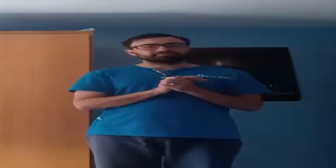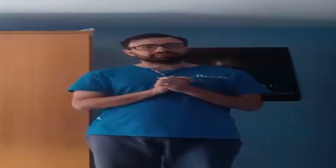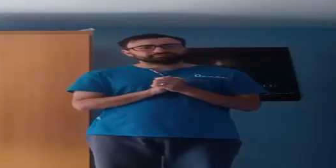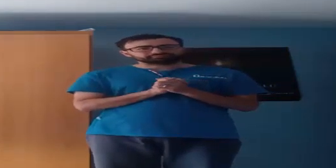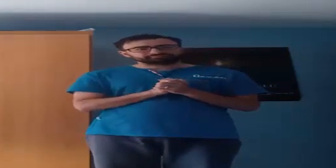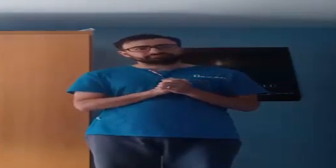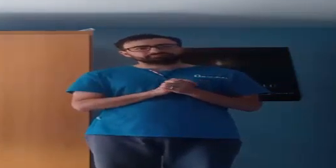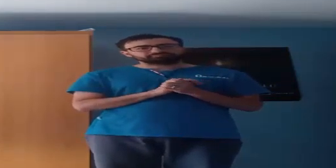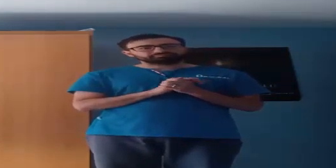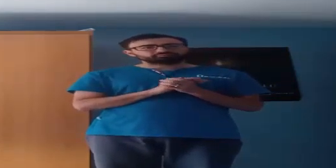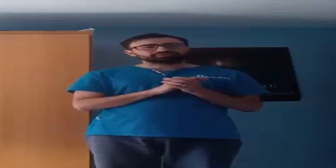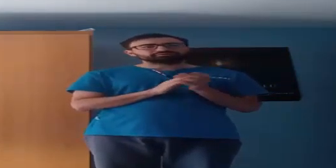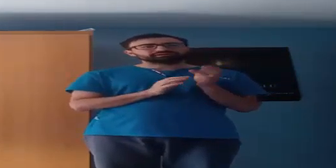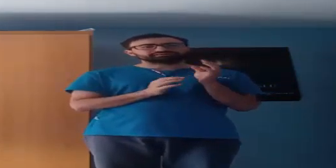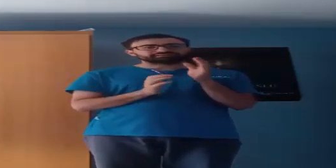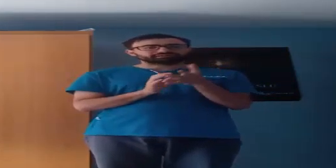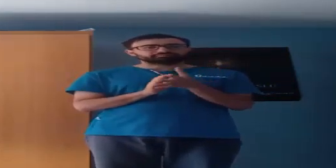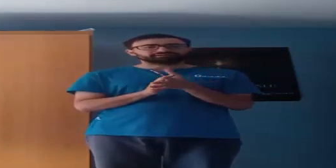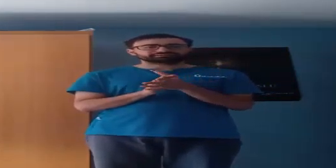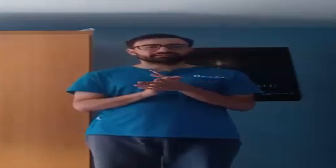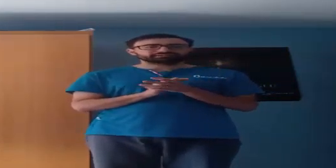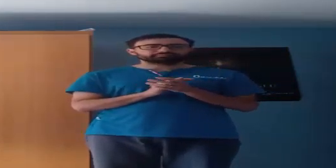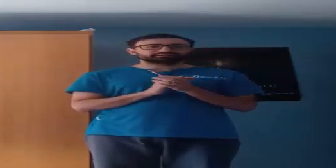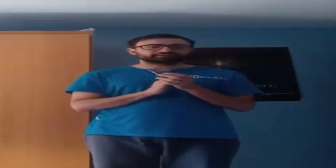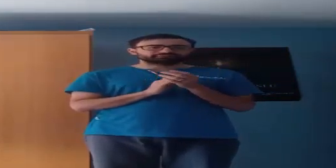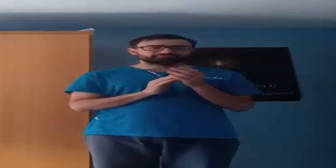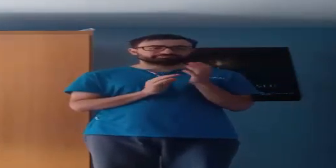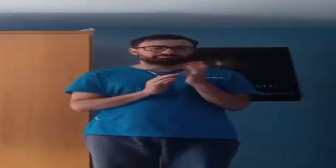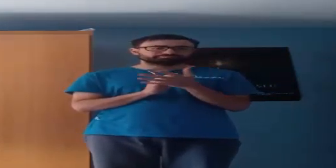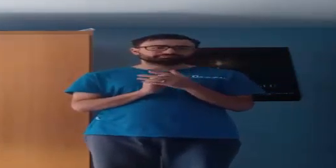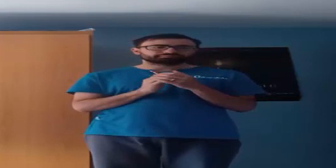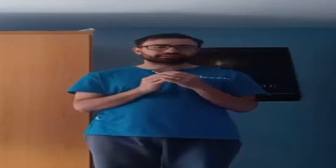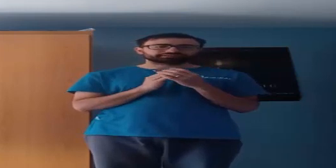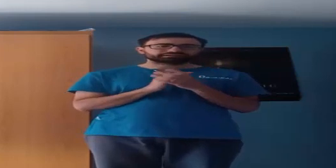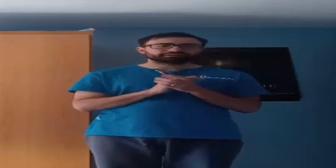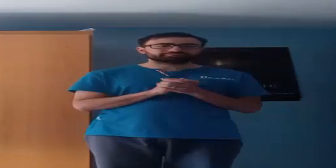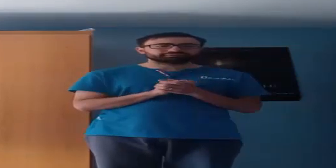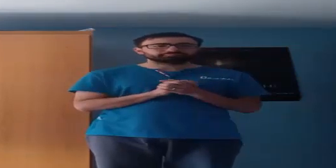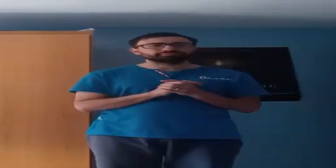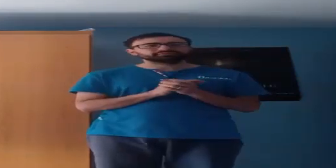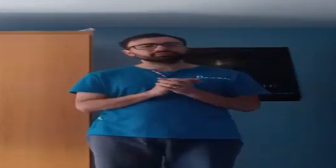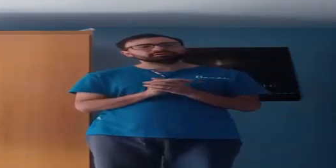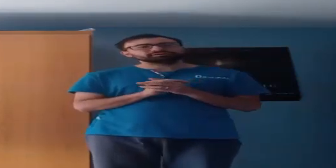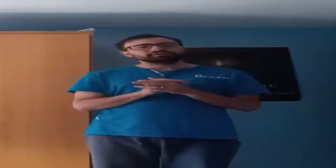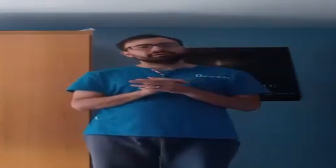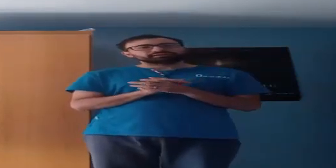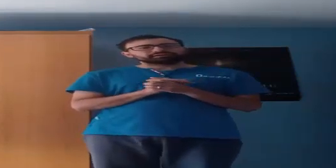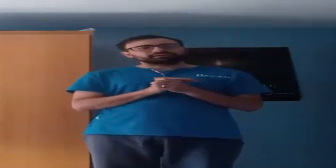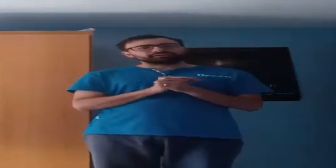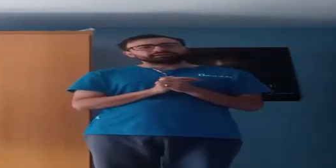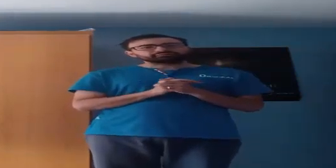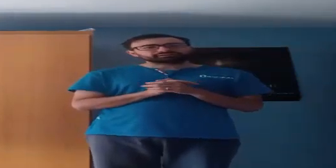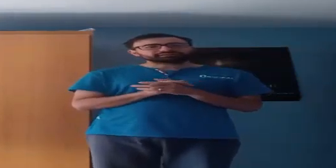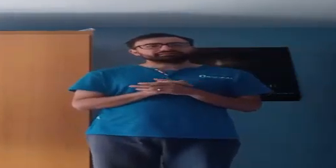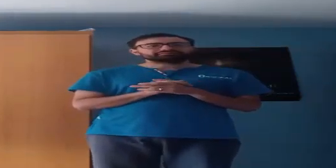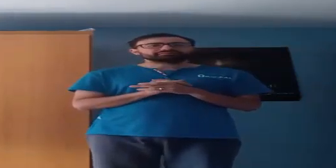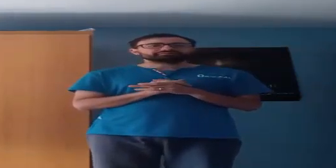joven cuando la intentaba perseguir para traerla hacia él. Pero en la otra tradición